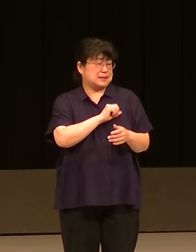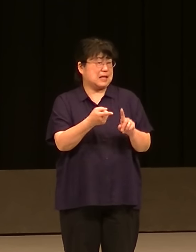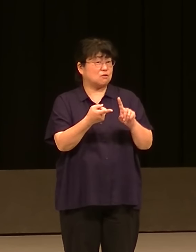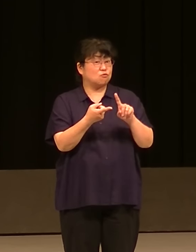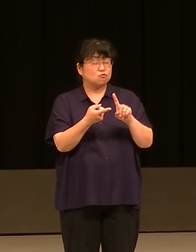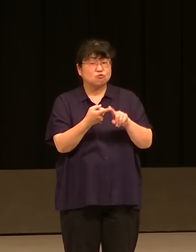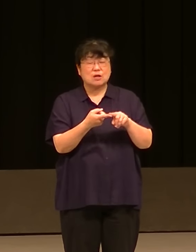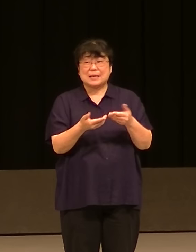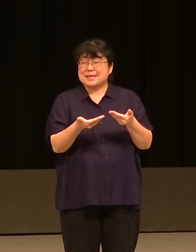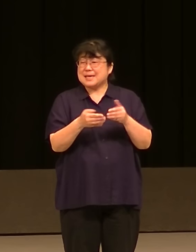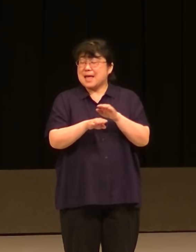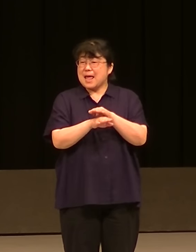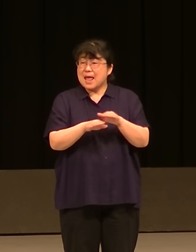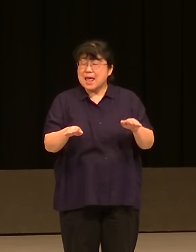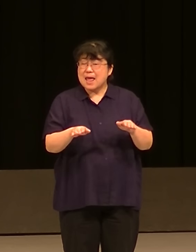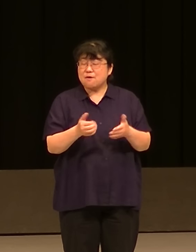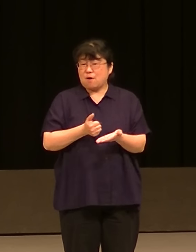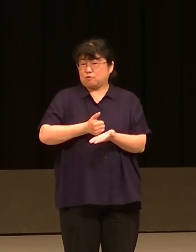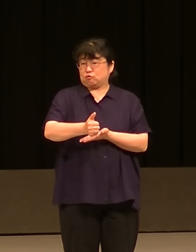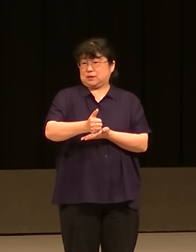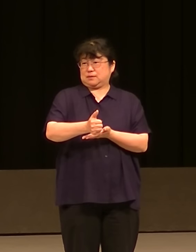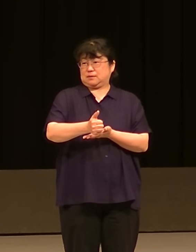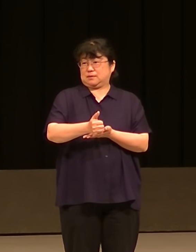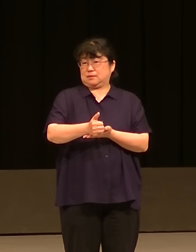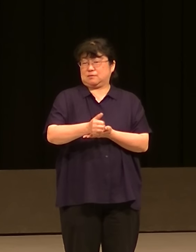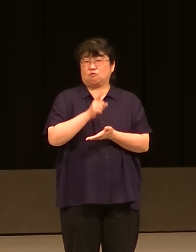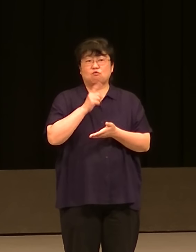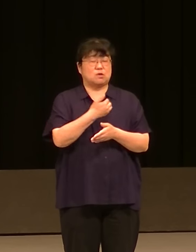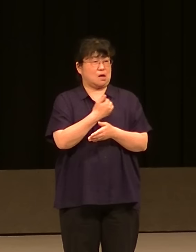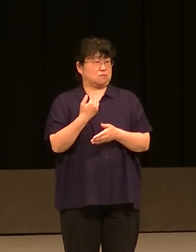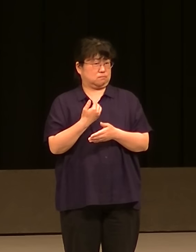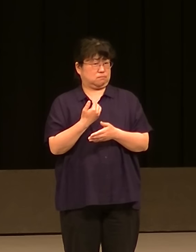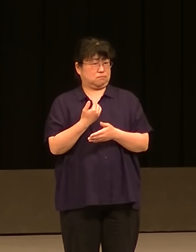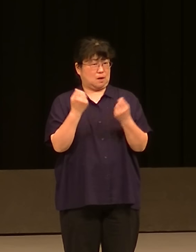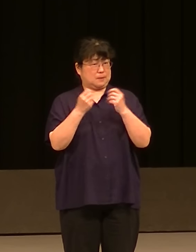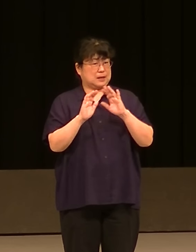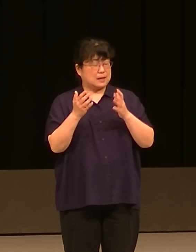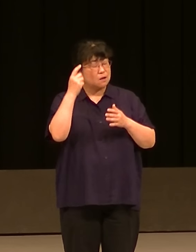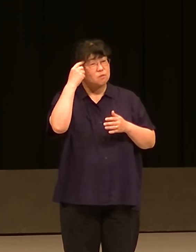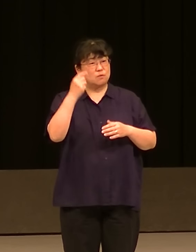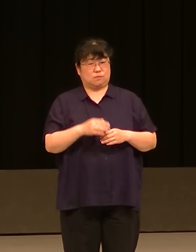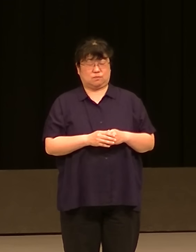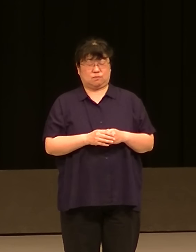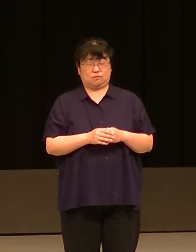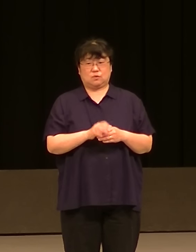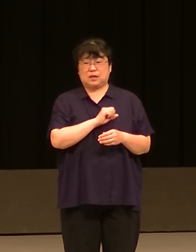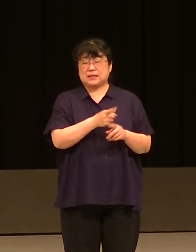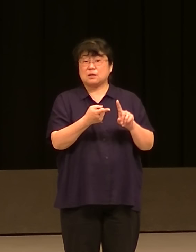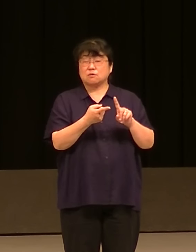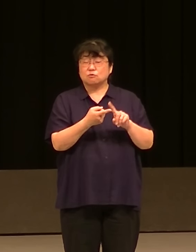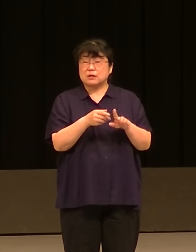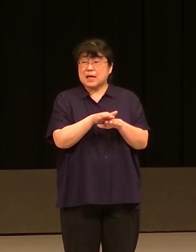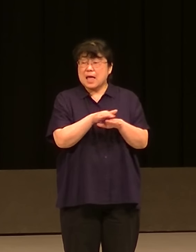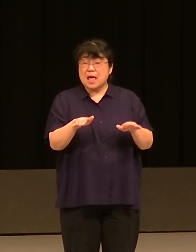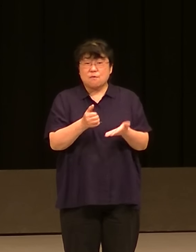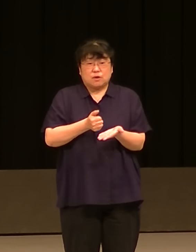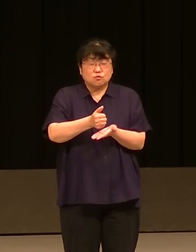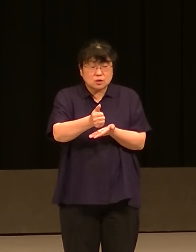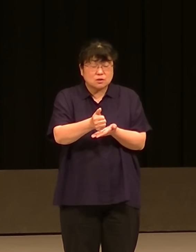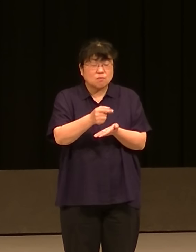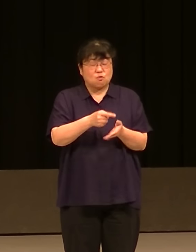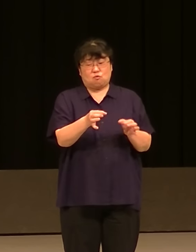平和主義であるというふうに言って間違いないと思います。この積極的平和主義という言葉も、経済